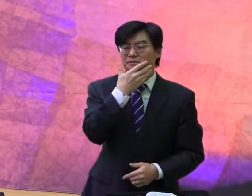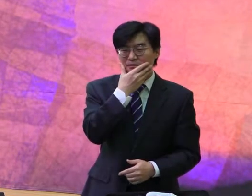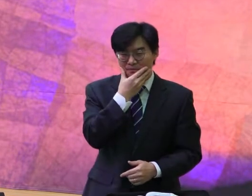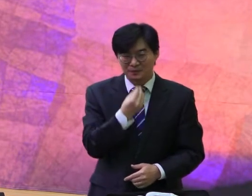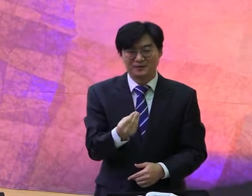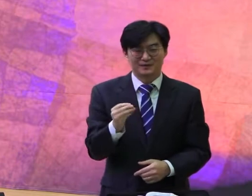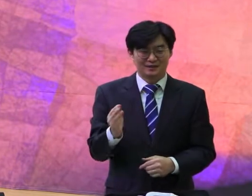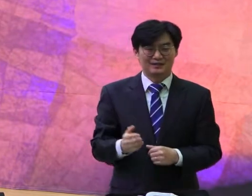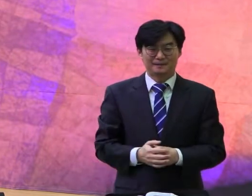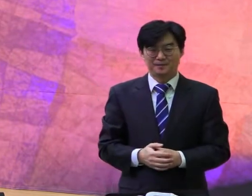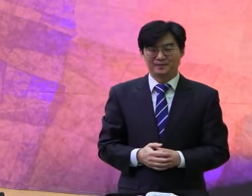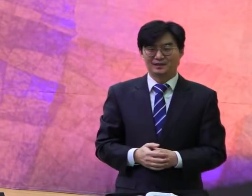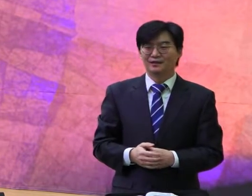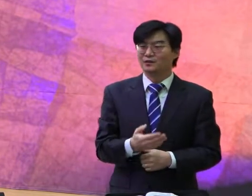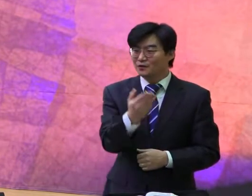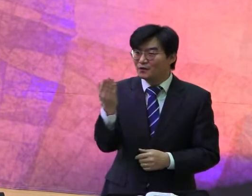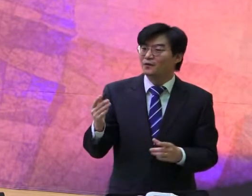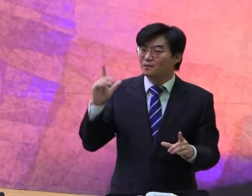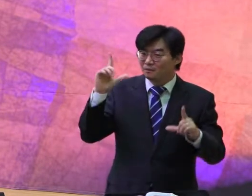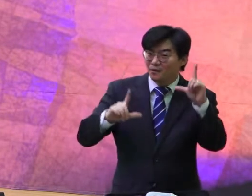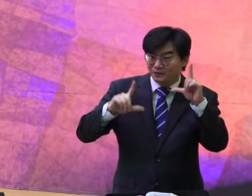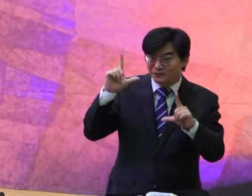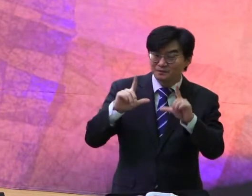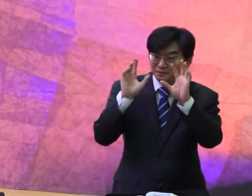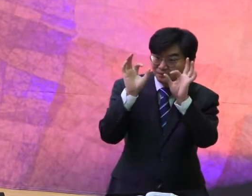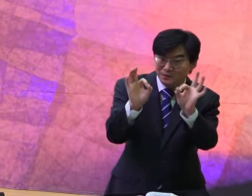되고 예수님을 알아가는 것입니다. 얼마나 은혜입니까?